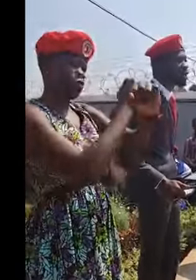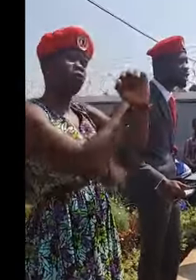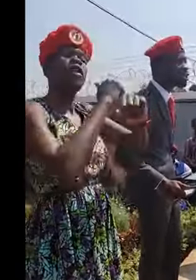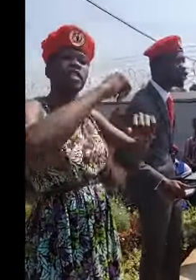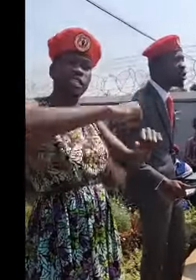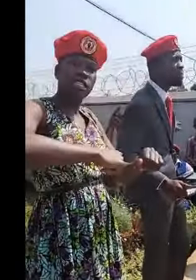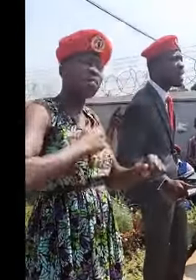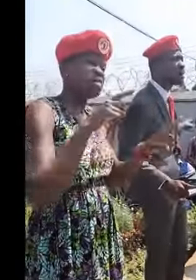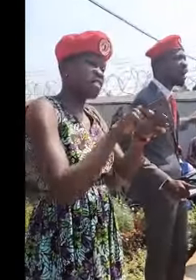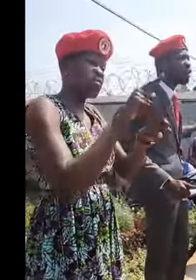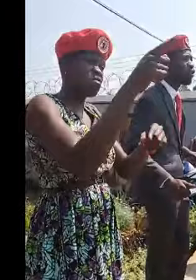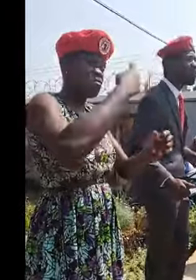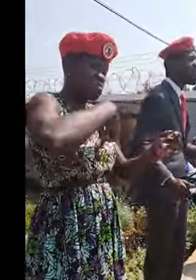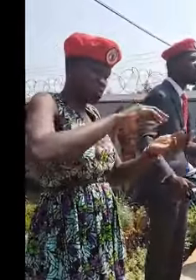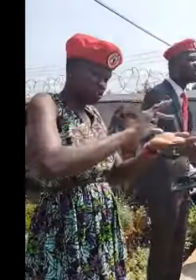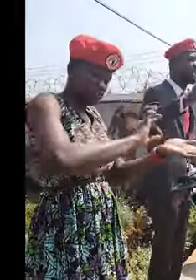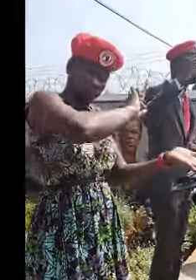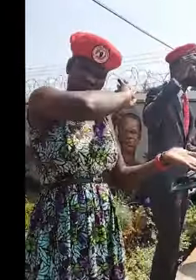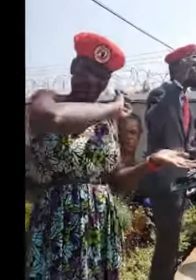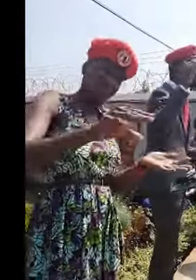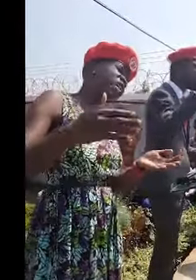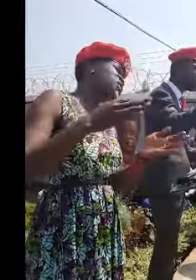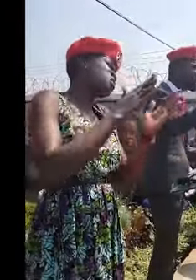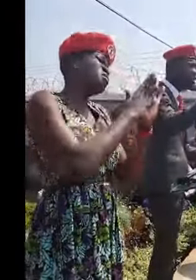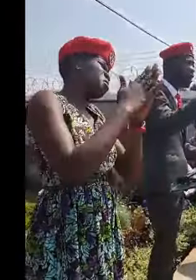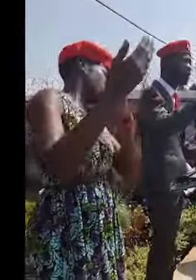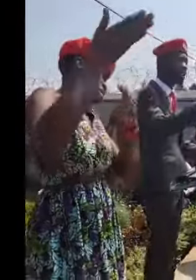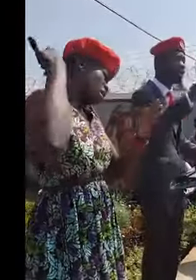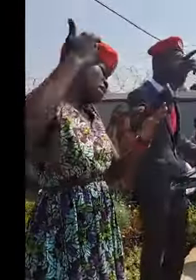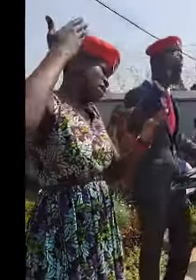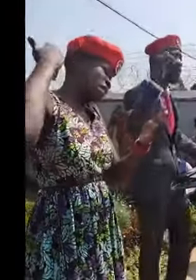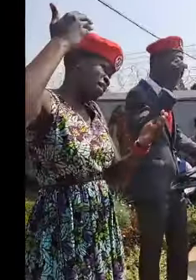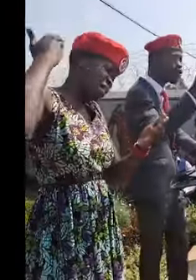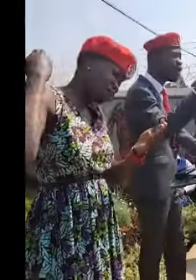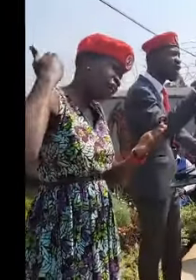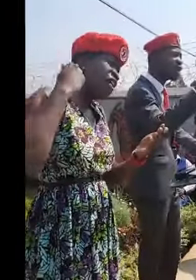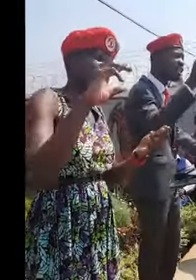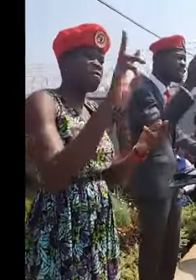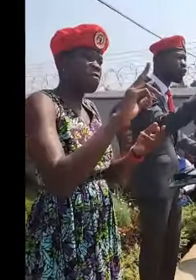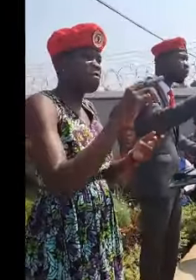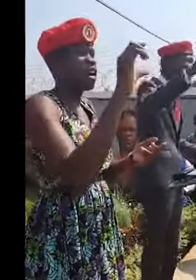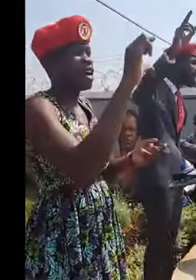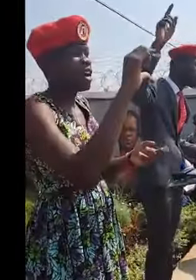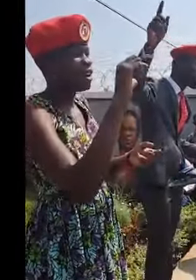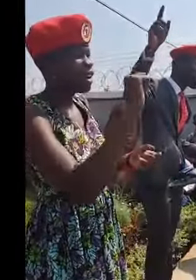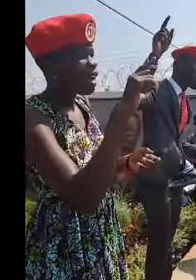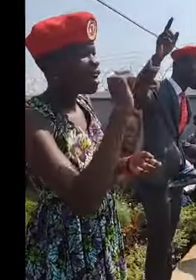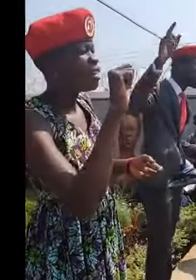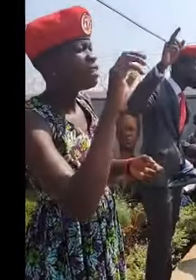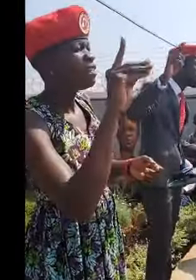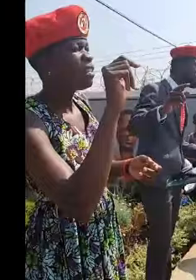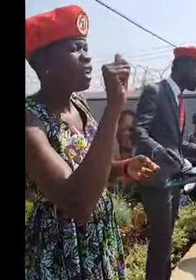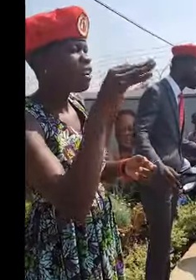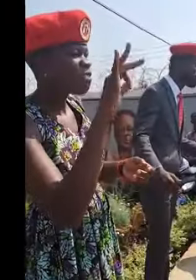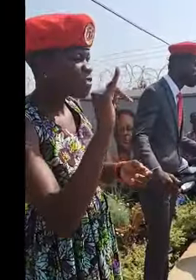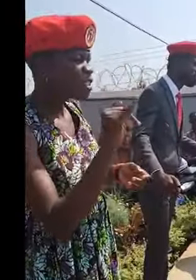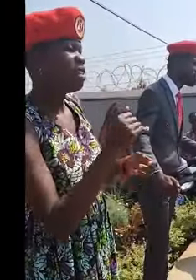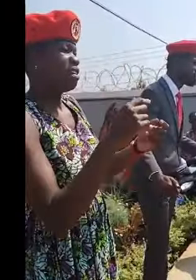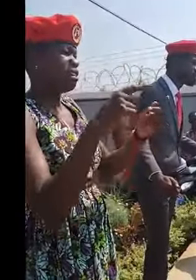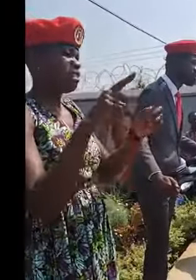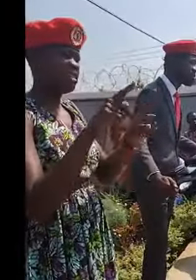tukusudde mu kasasiro w'ebyafaayo nga kyaliwo Gaddafi nga kyaliwo Mobutu nga kyaliwo gwe baakajjako Omar El